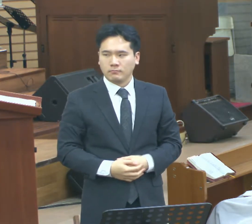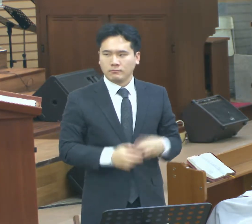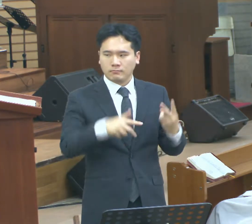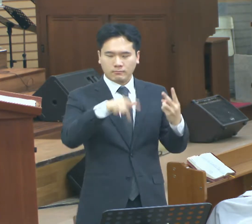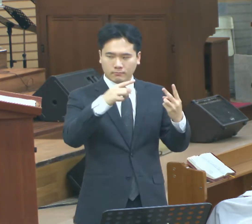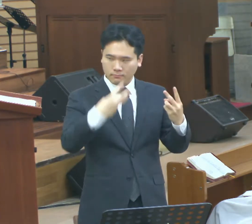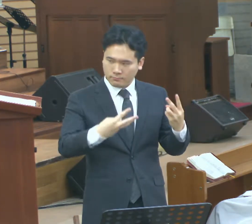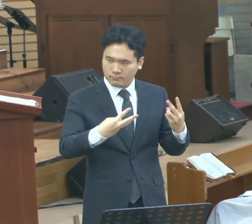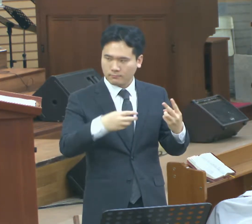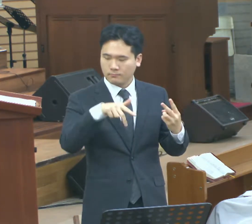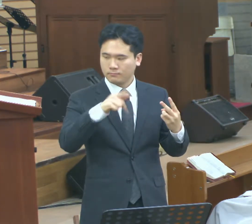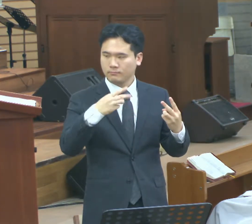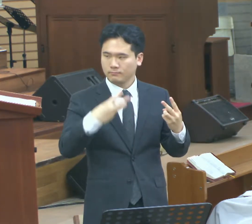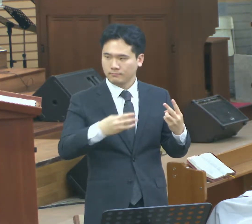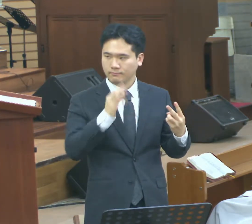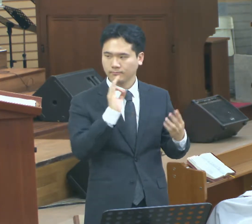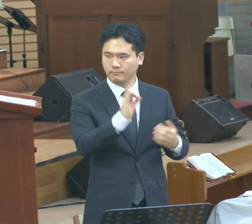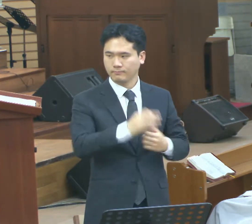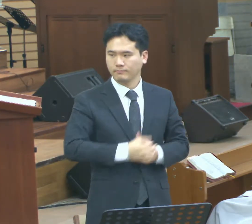2절에